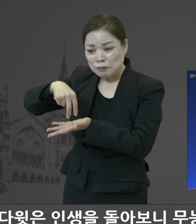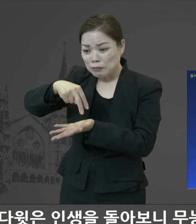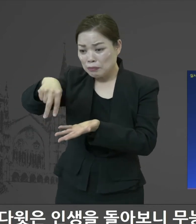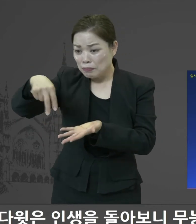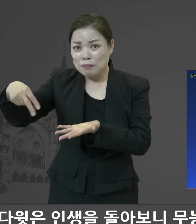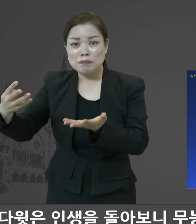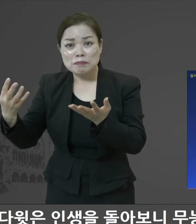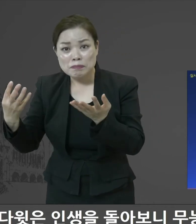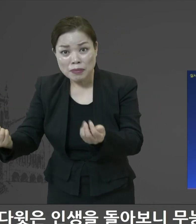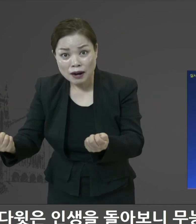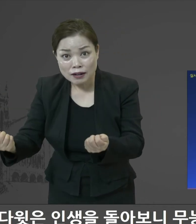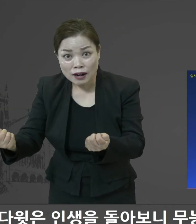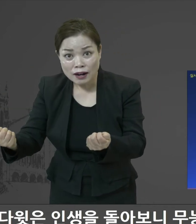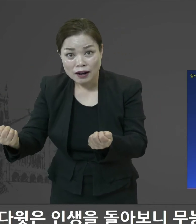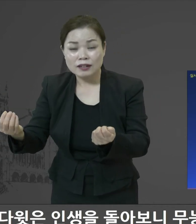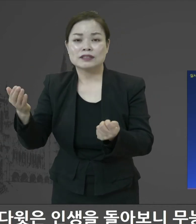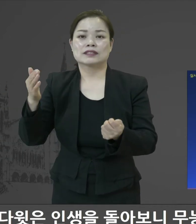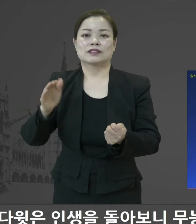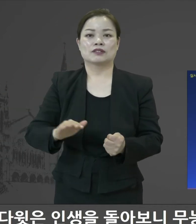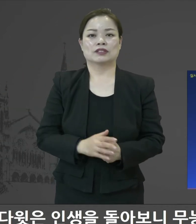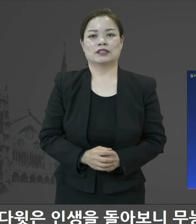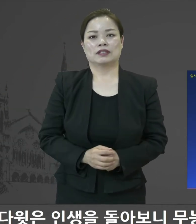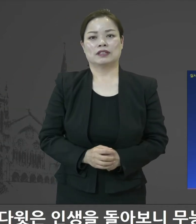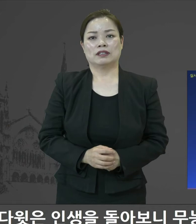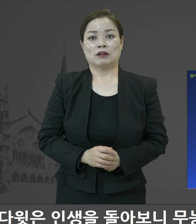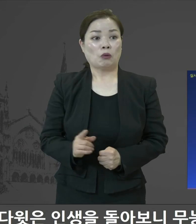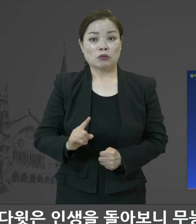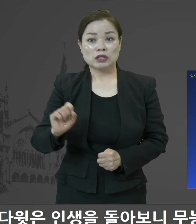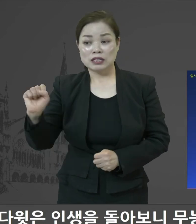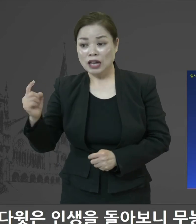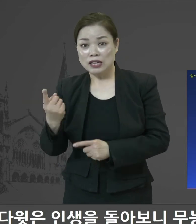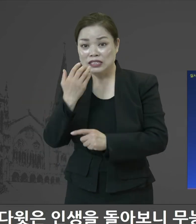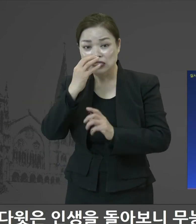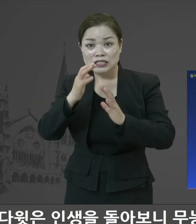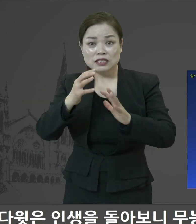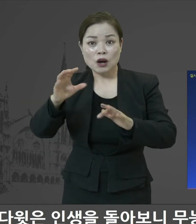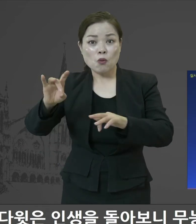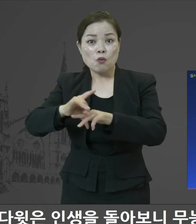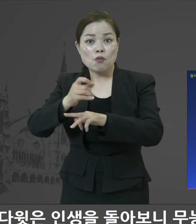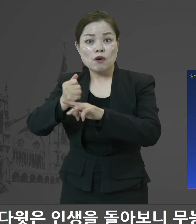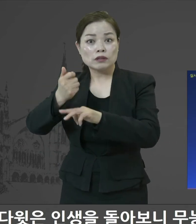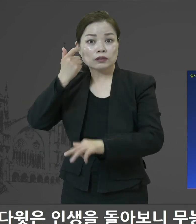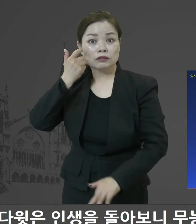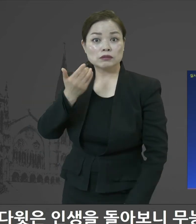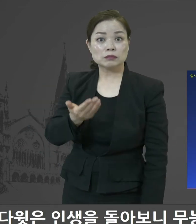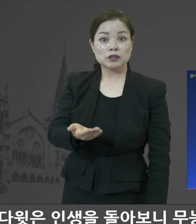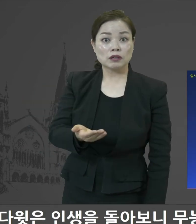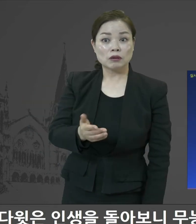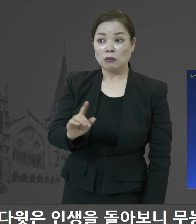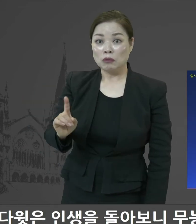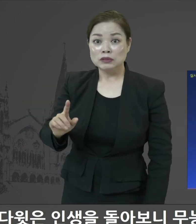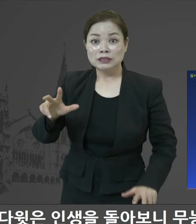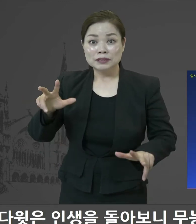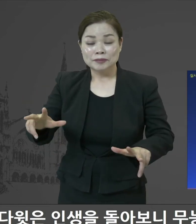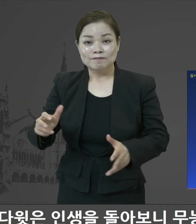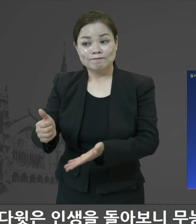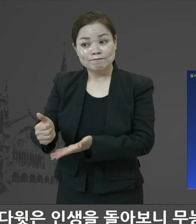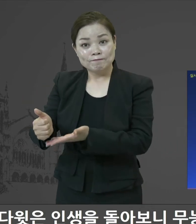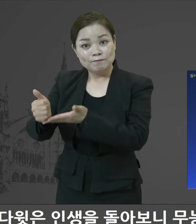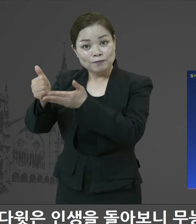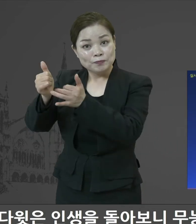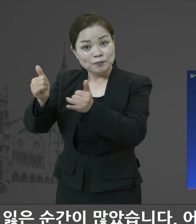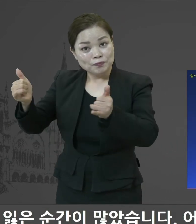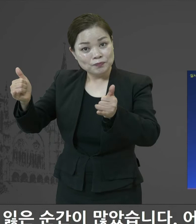한두 번이 아니었습니다. 그런데 어떻게 다윗이 이스라엘의 대왕이 되었습니까? 어떻게 지금까지도 존경받는